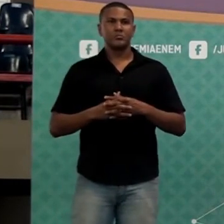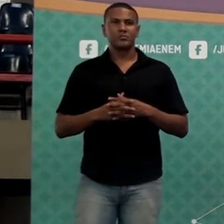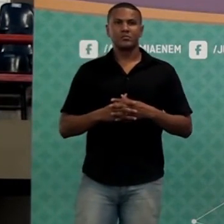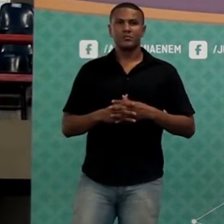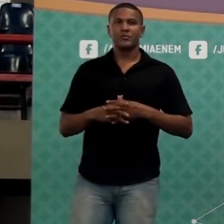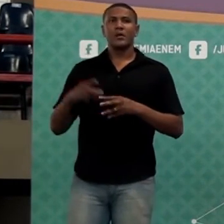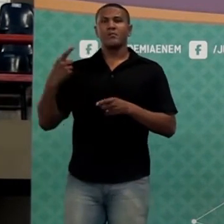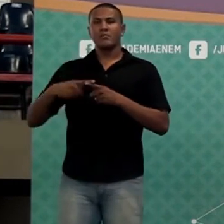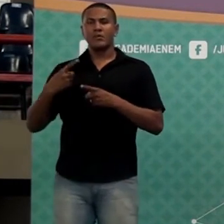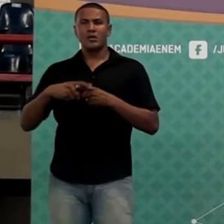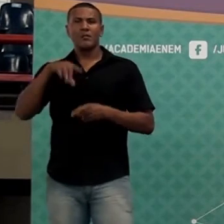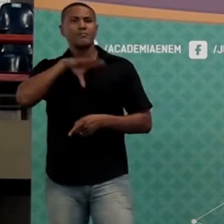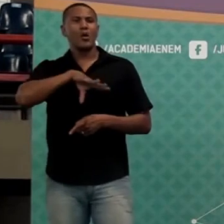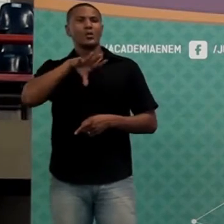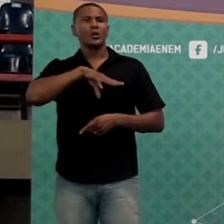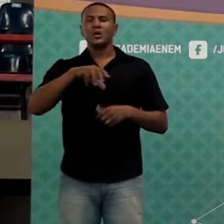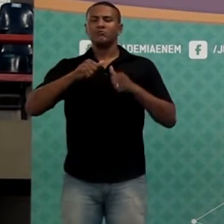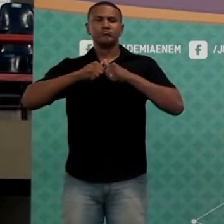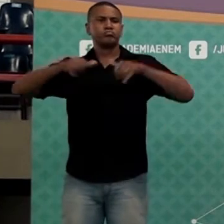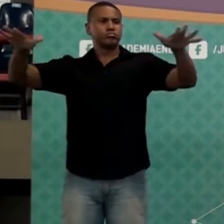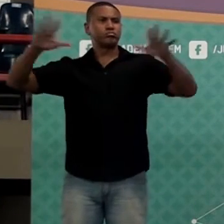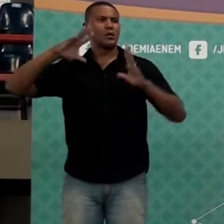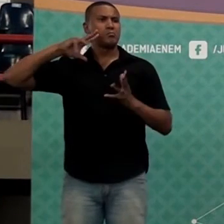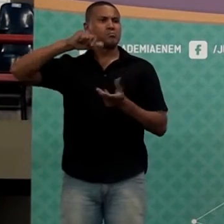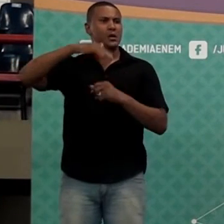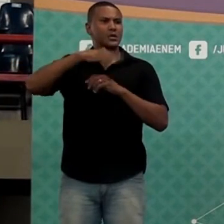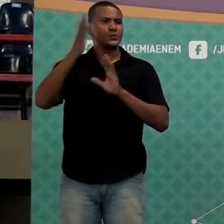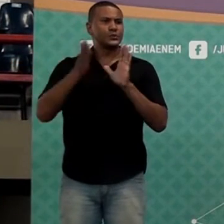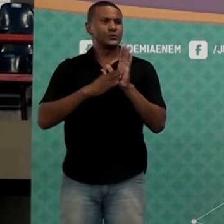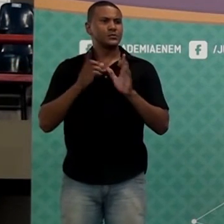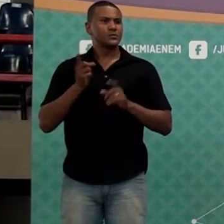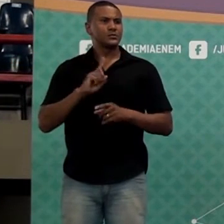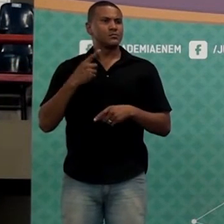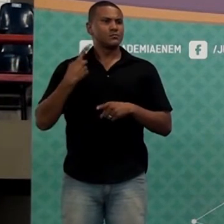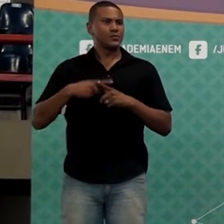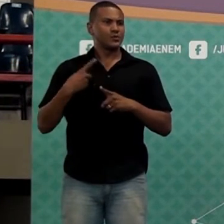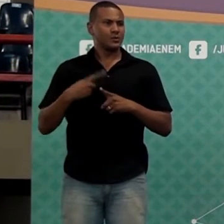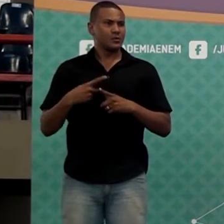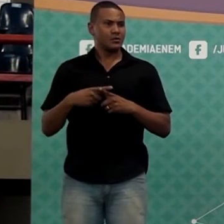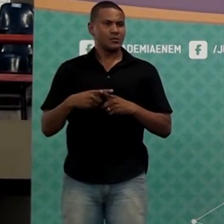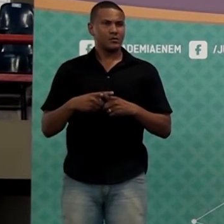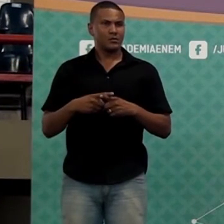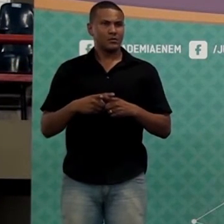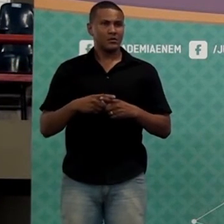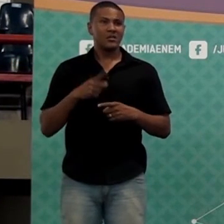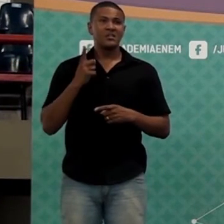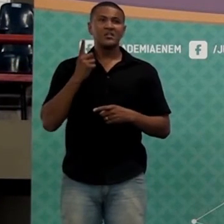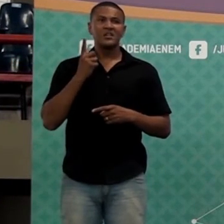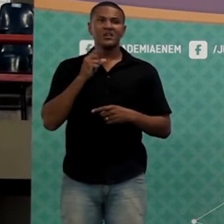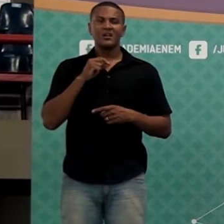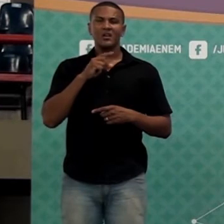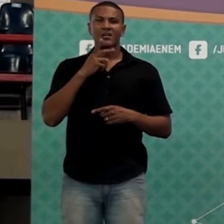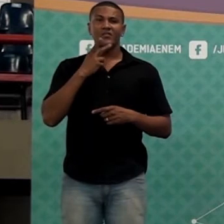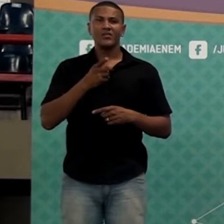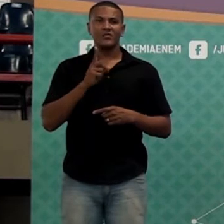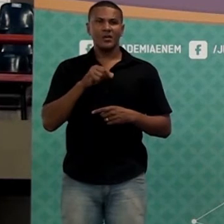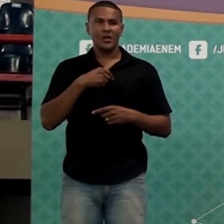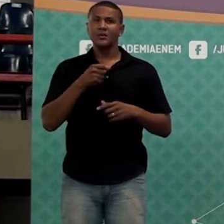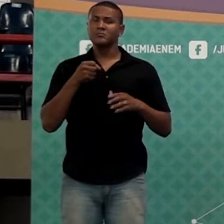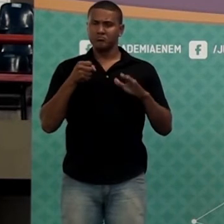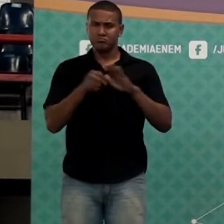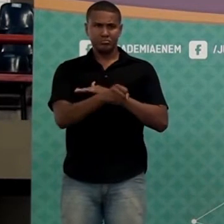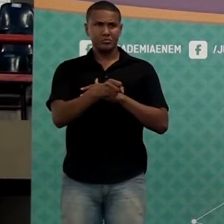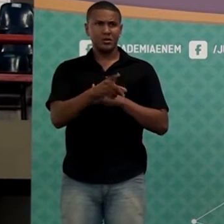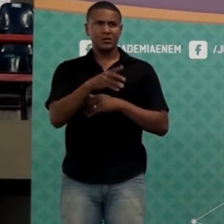língua portuguesa não se impôs? Quem foi que disse que Portugal não impôs o português? Ele impôs. Só